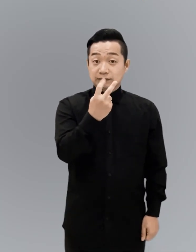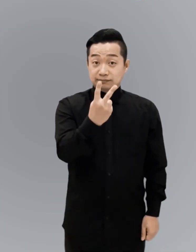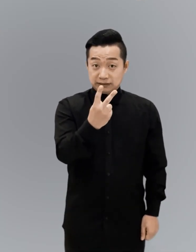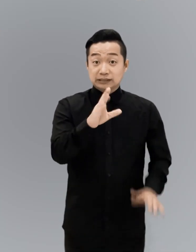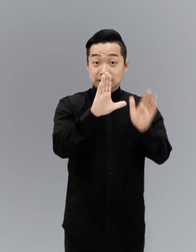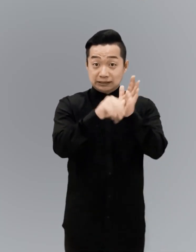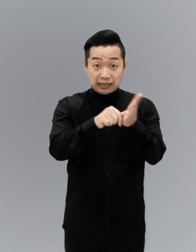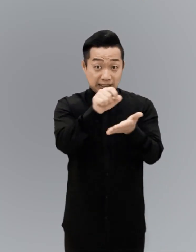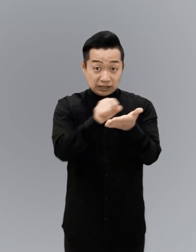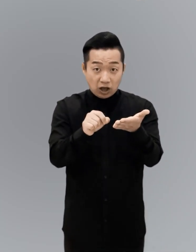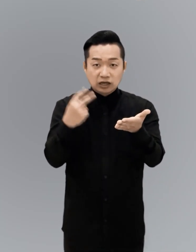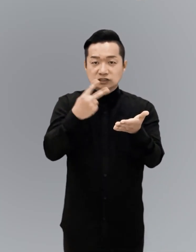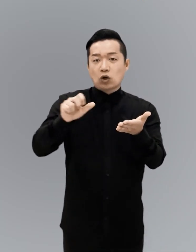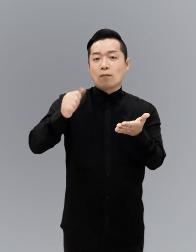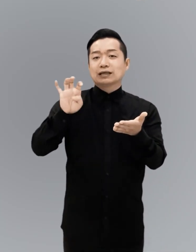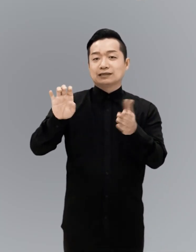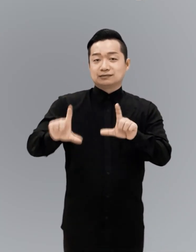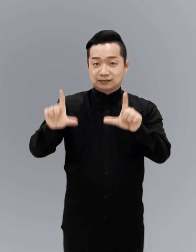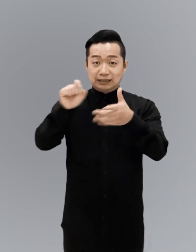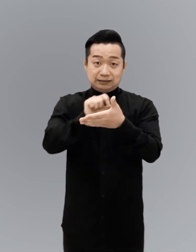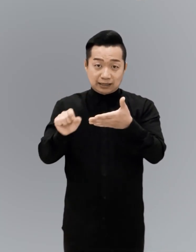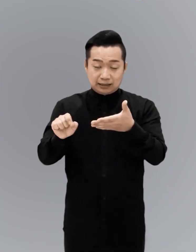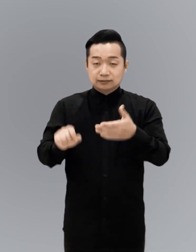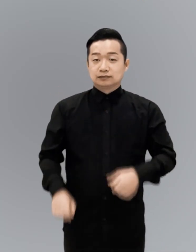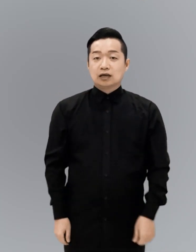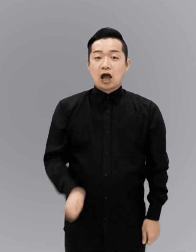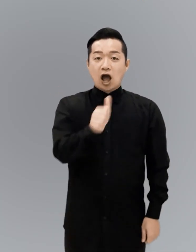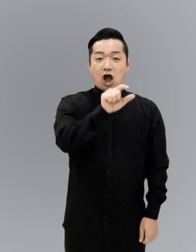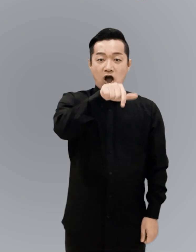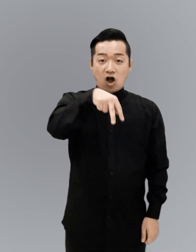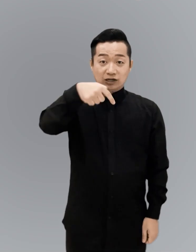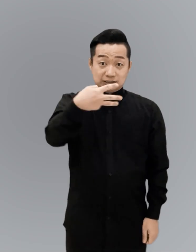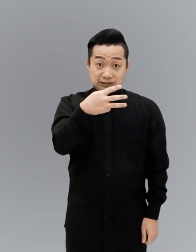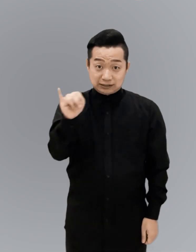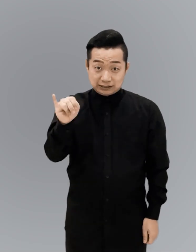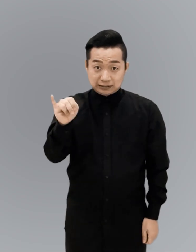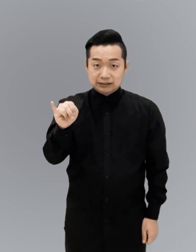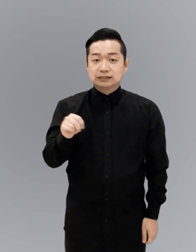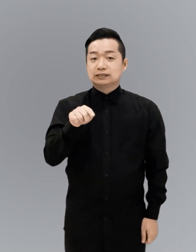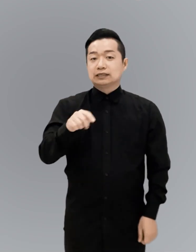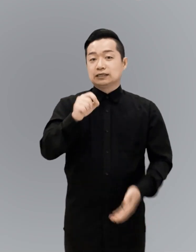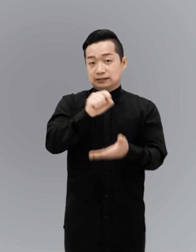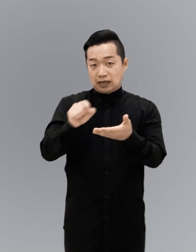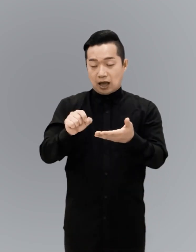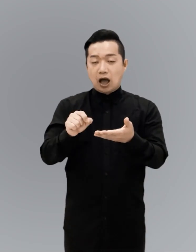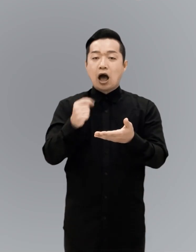1932년에 쓴 2540년. 올더스 헉슬리 멋진 신세계.